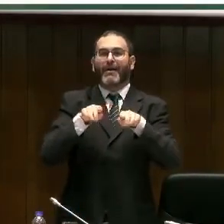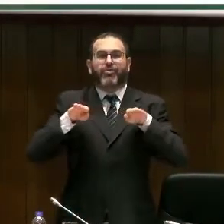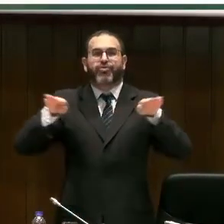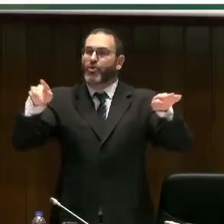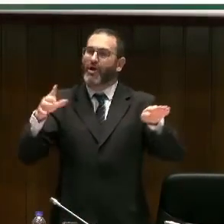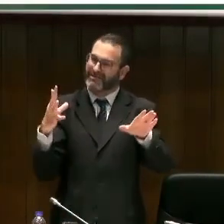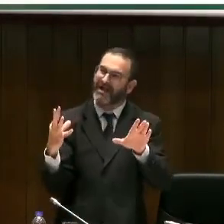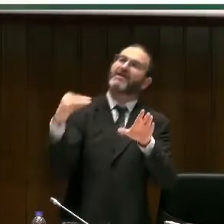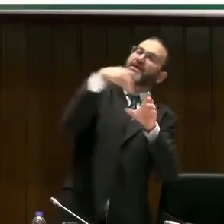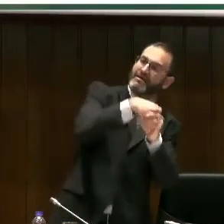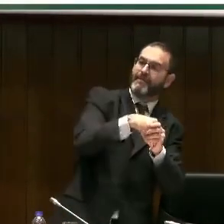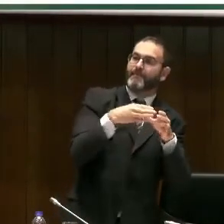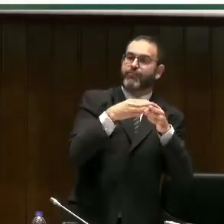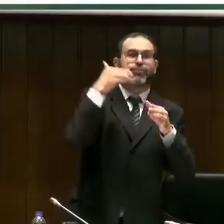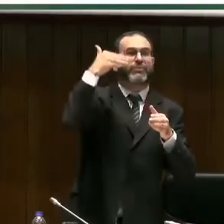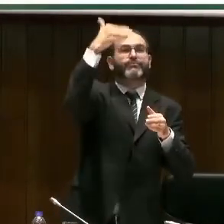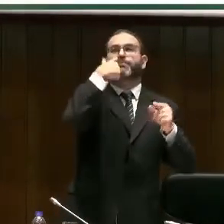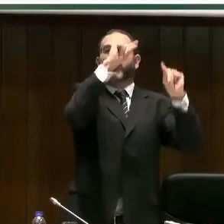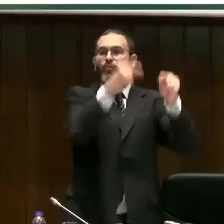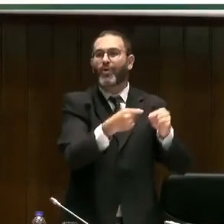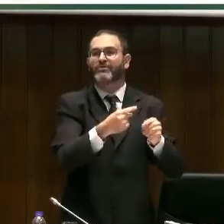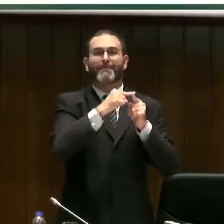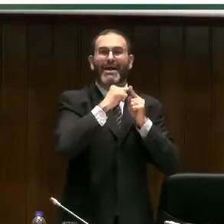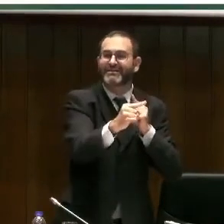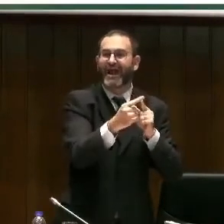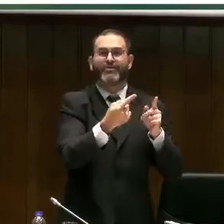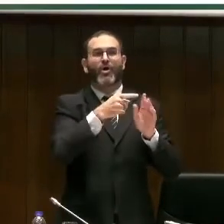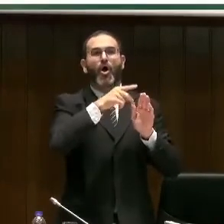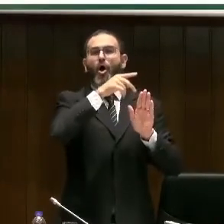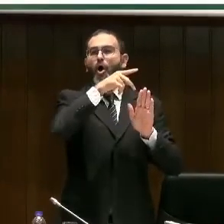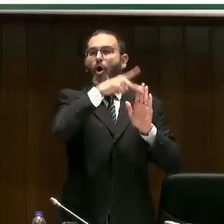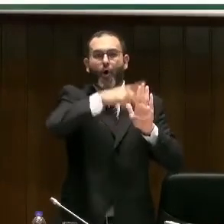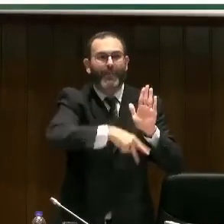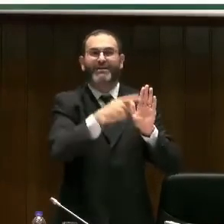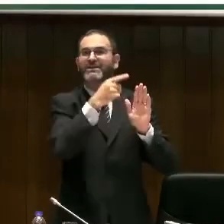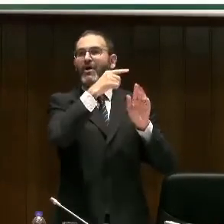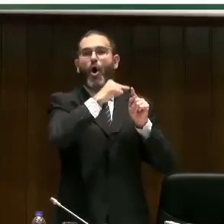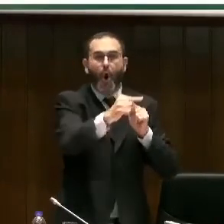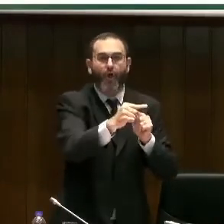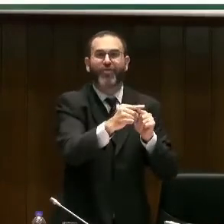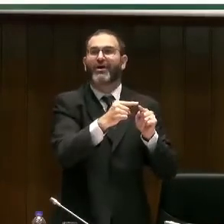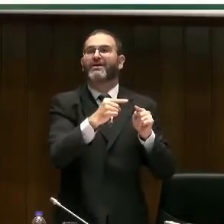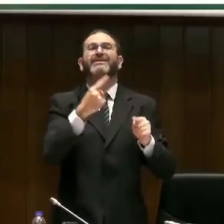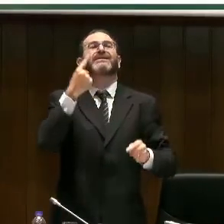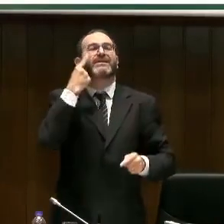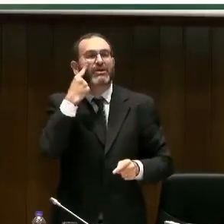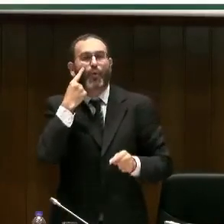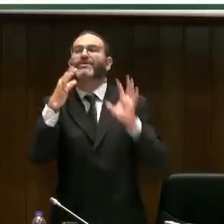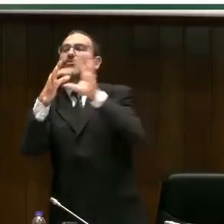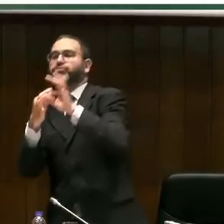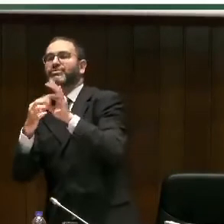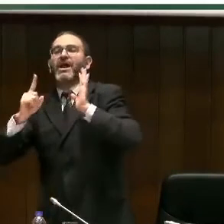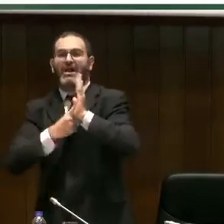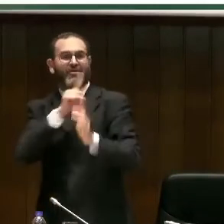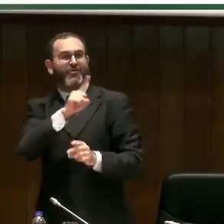referencia, y que no son 2 leyes paralelas, sino que una comprende a la otra. Hace referencia en esta nueva